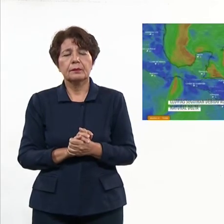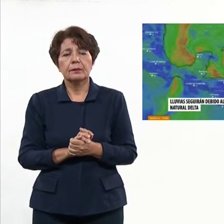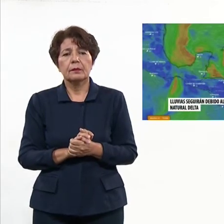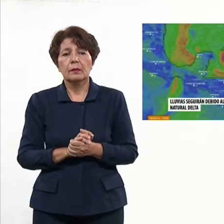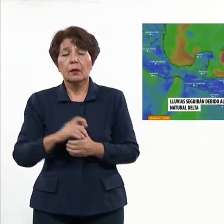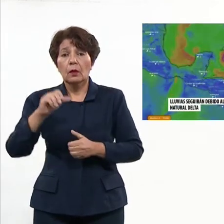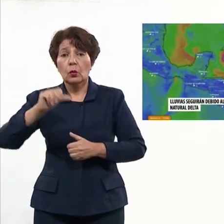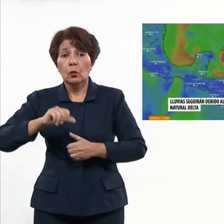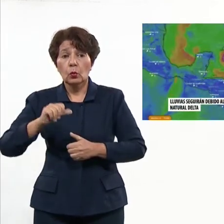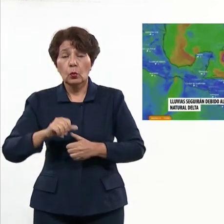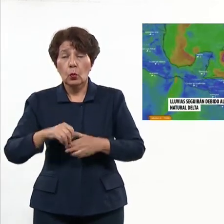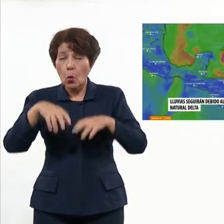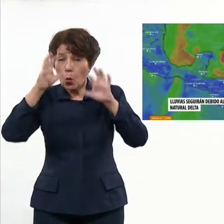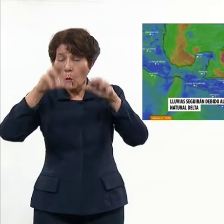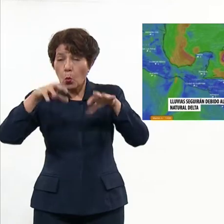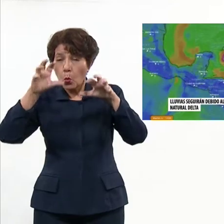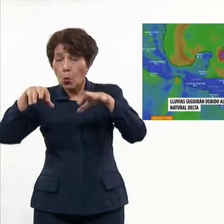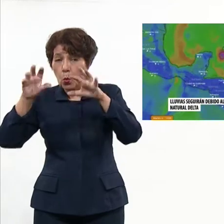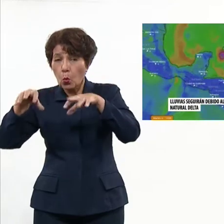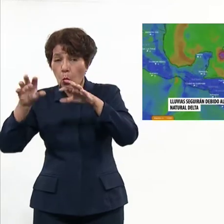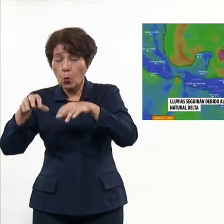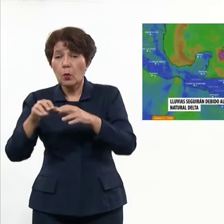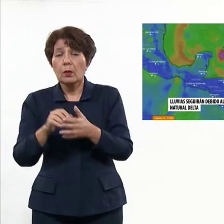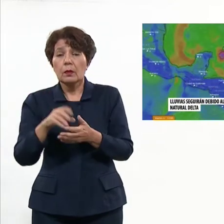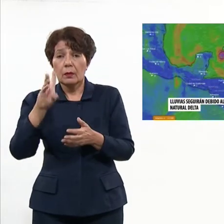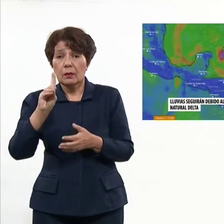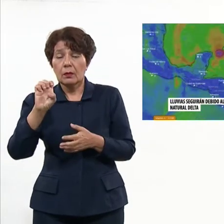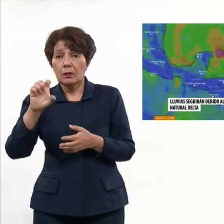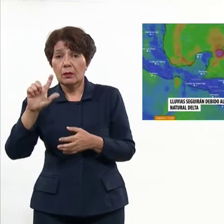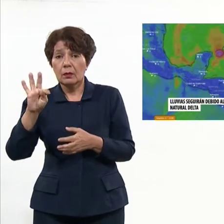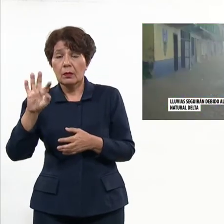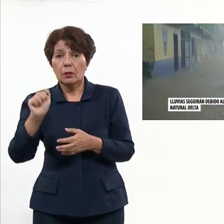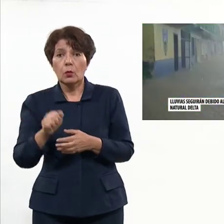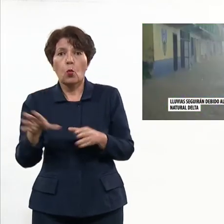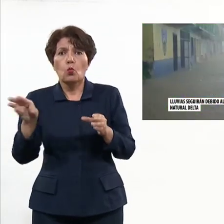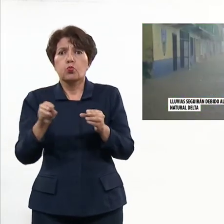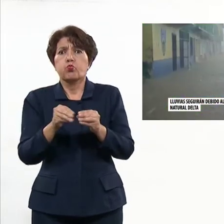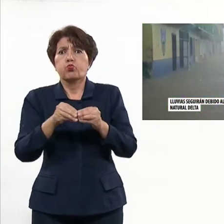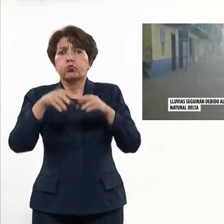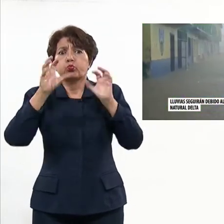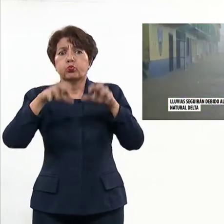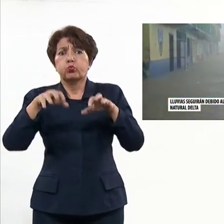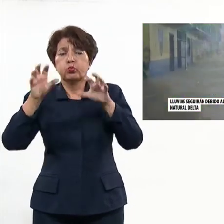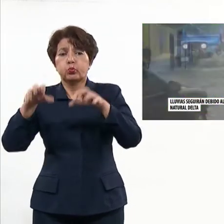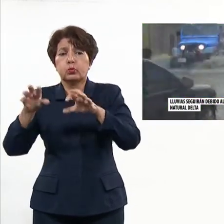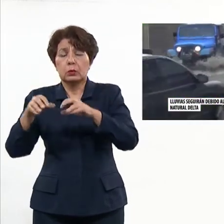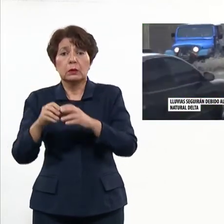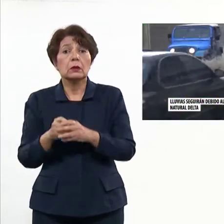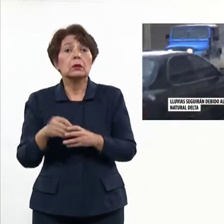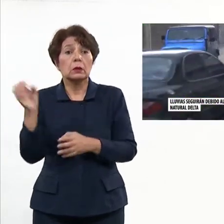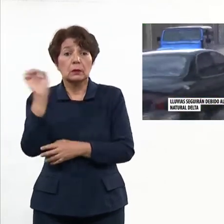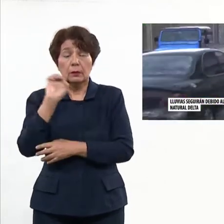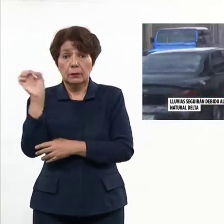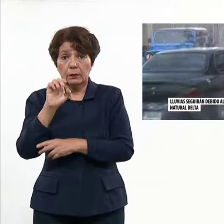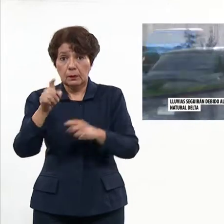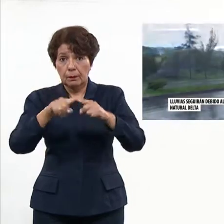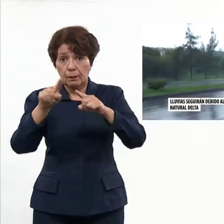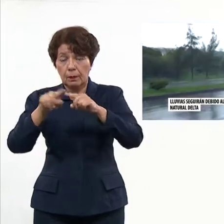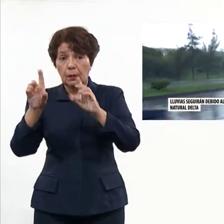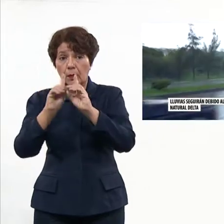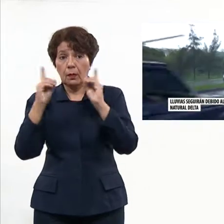ahora con el paso de la tormenta tropical 26 delta que serían registrando más lluvias situación que me tienen la alerta a diferentes departamentos